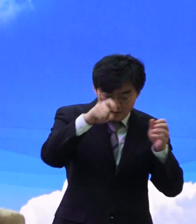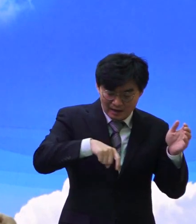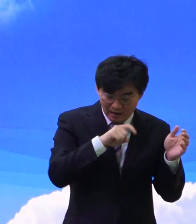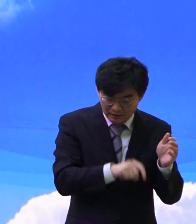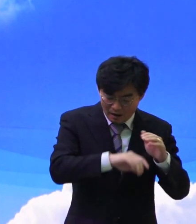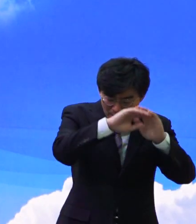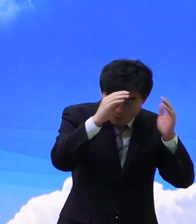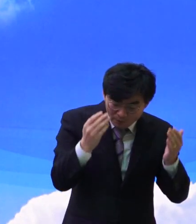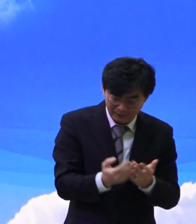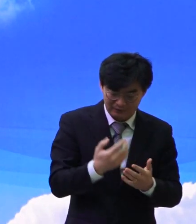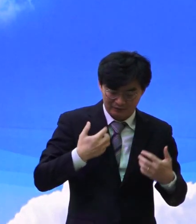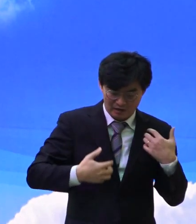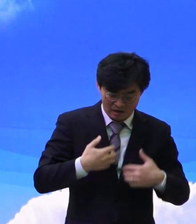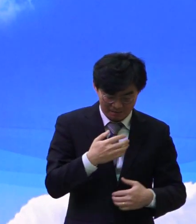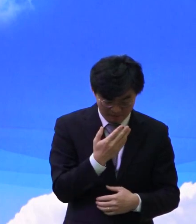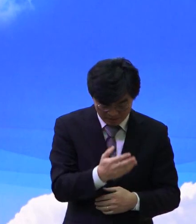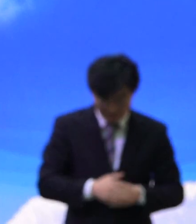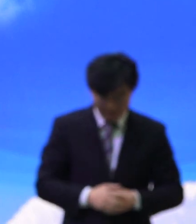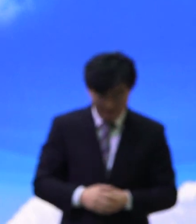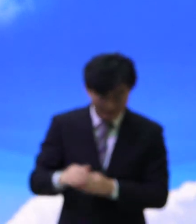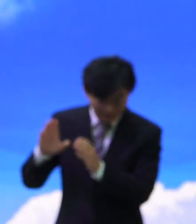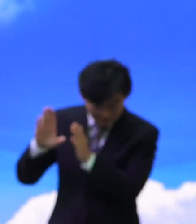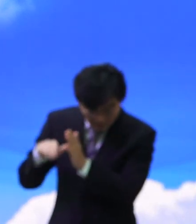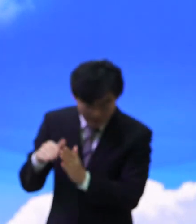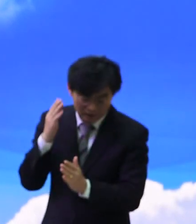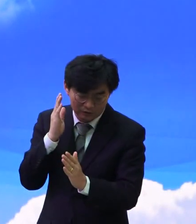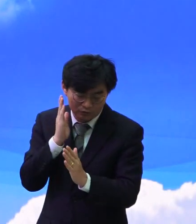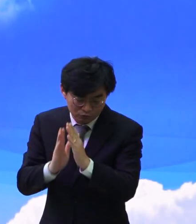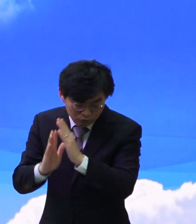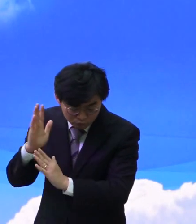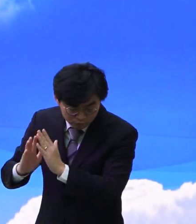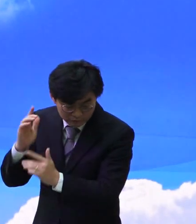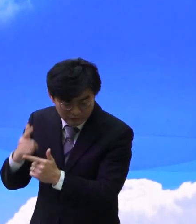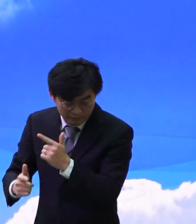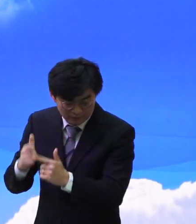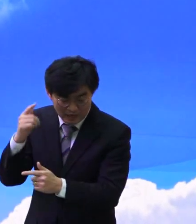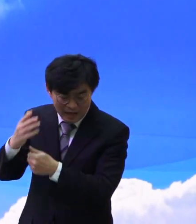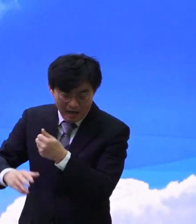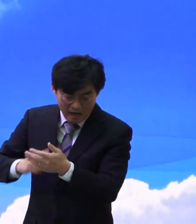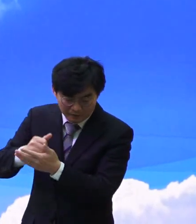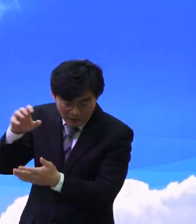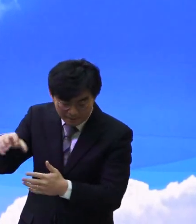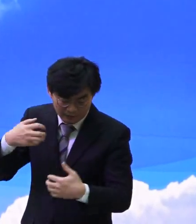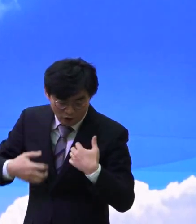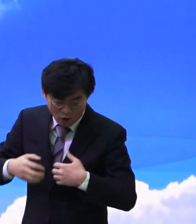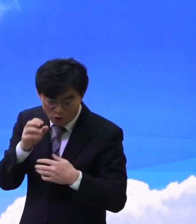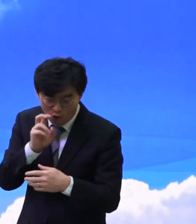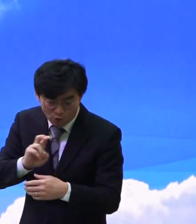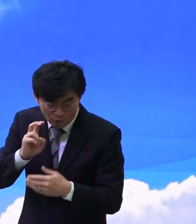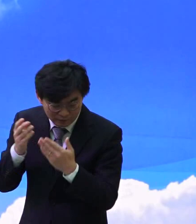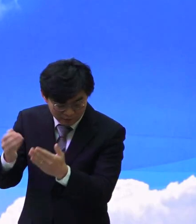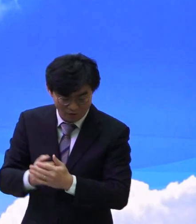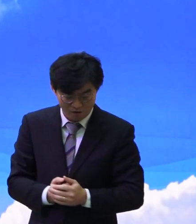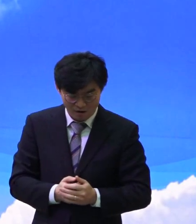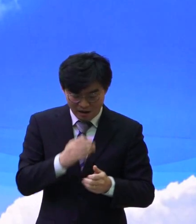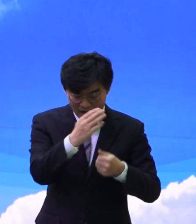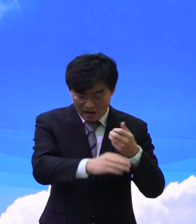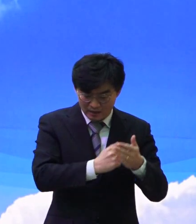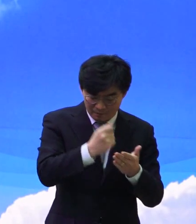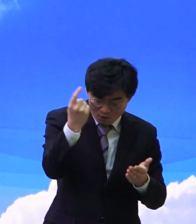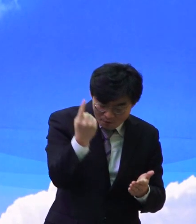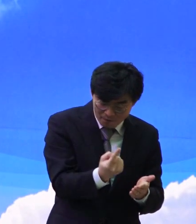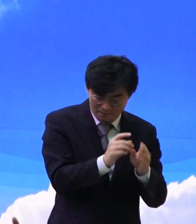것은 즐거워할지어다. 그때 숲의 모든 나무들이 여호와 앞에서 즐거이 노래하니니 그가 임하시되